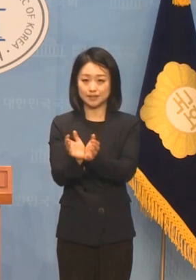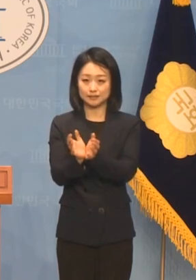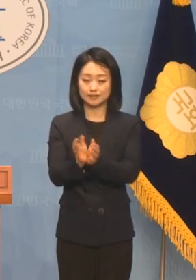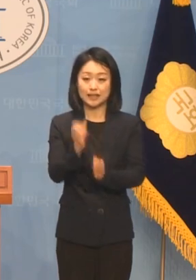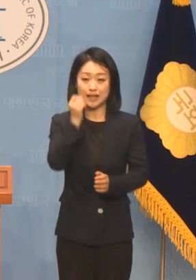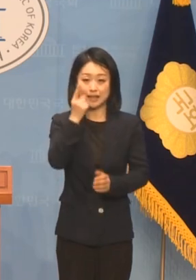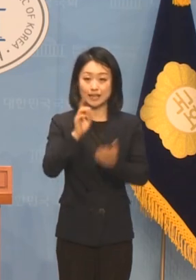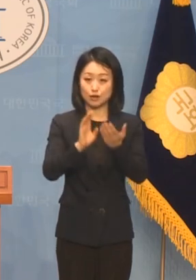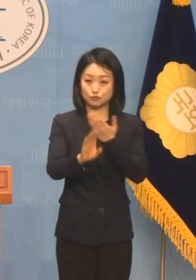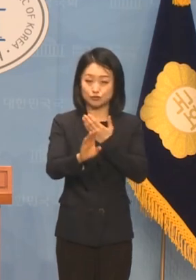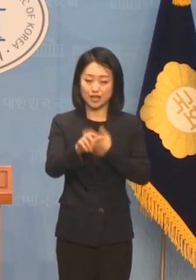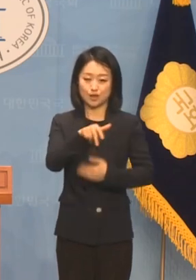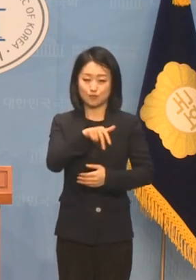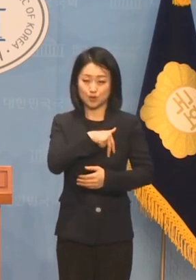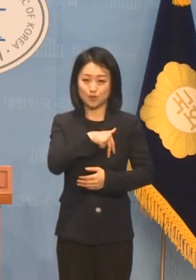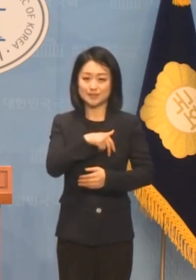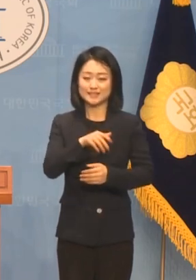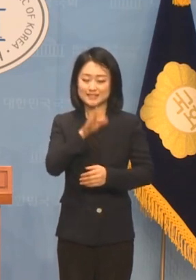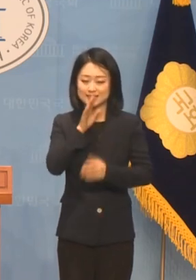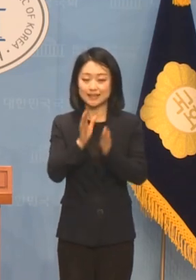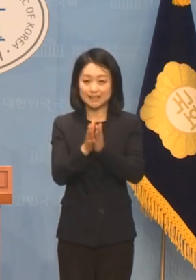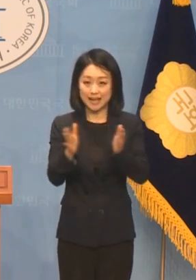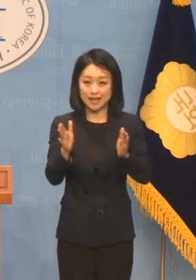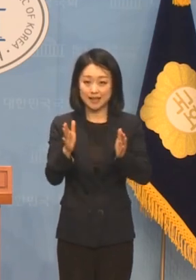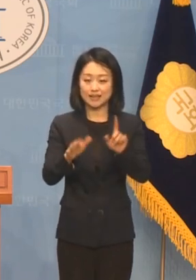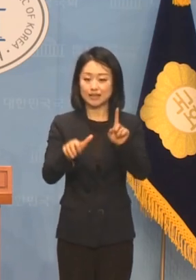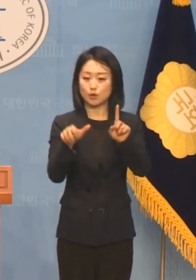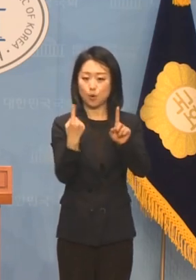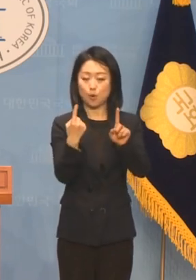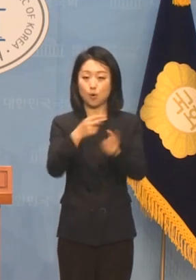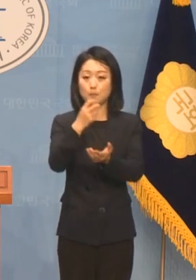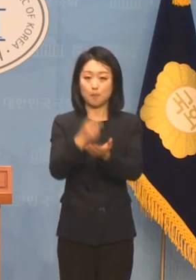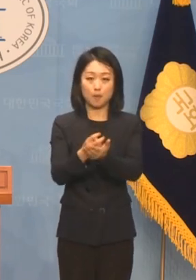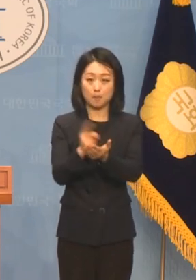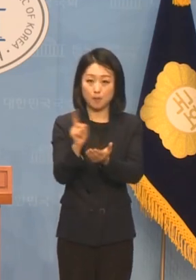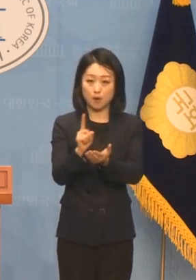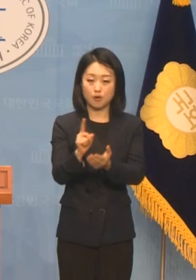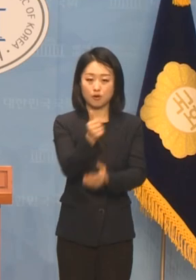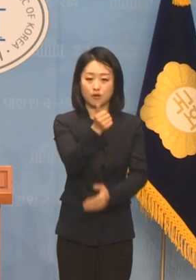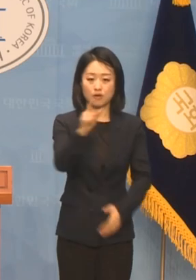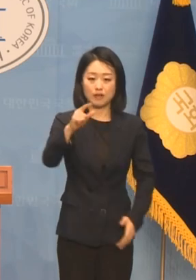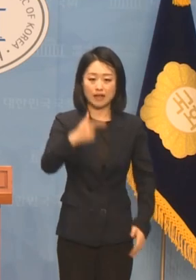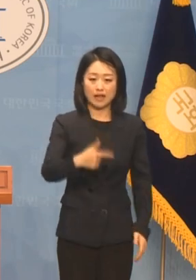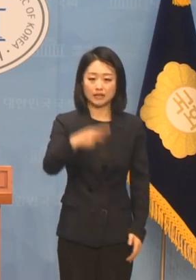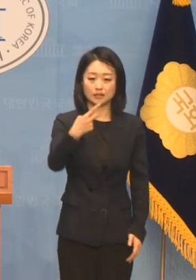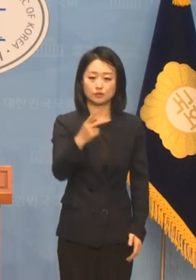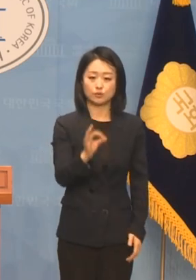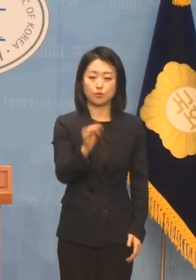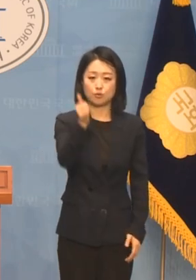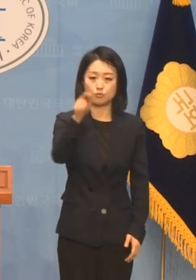뒤 등원하게 되면 1호 법안으로 한동훈 특검법을 제출할 것입니다.